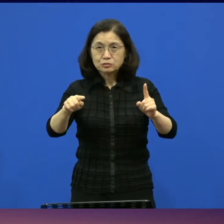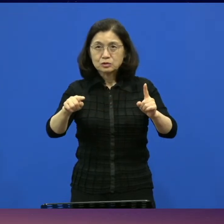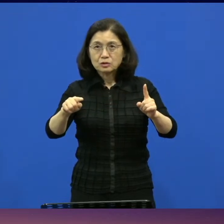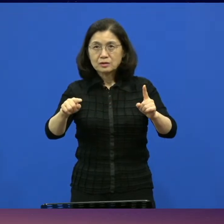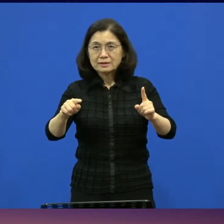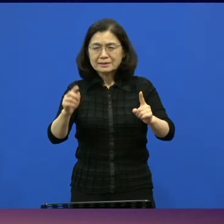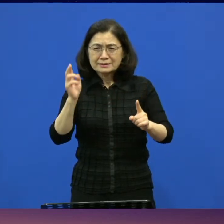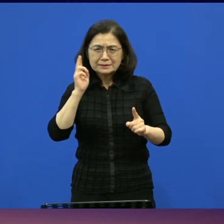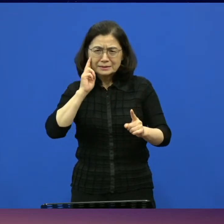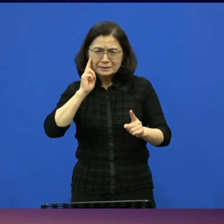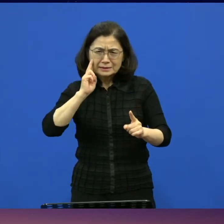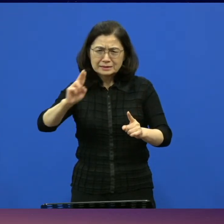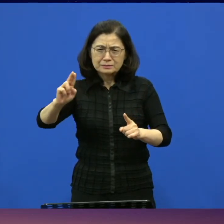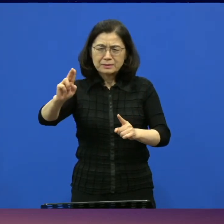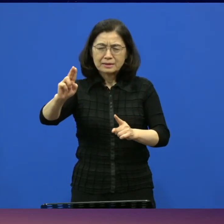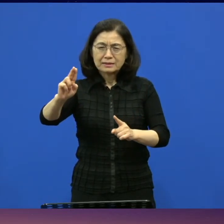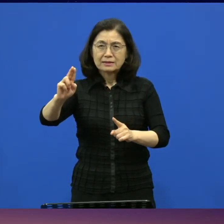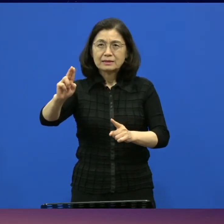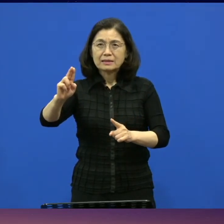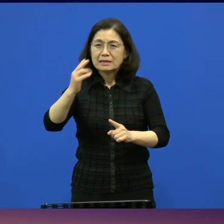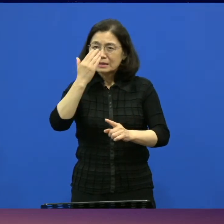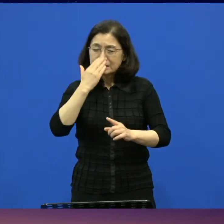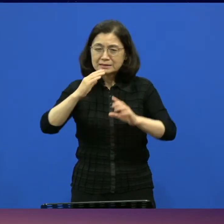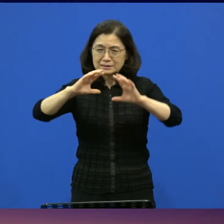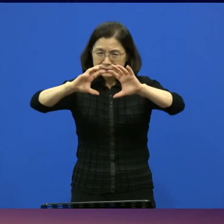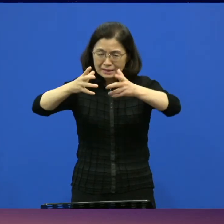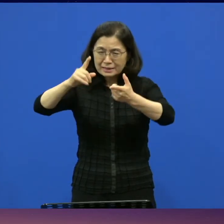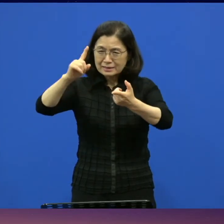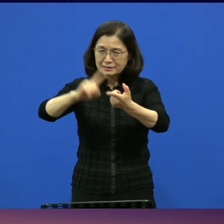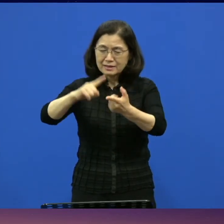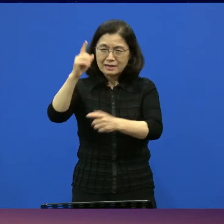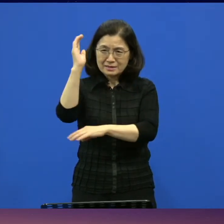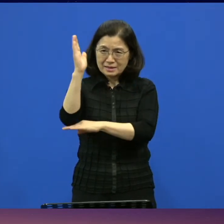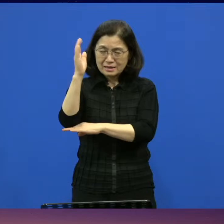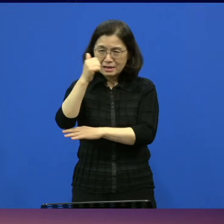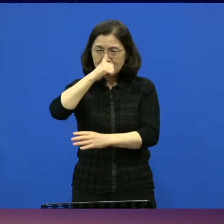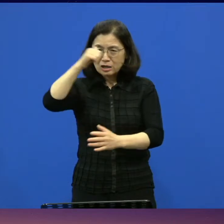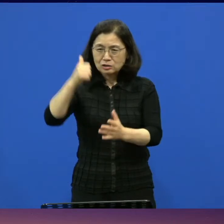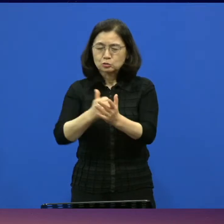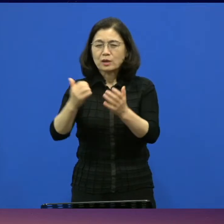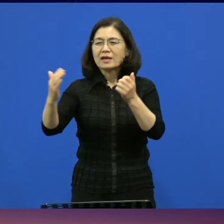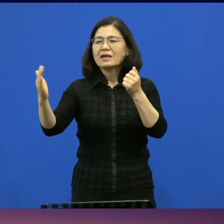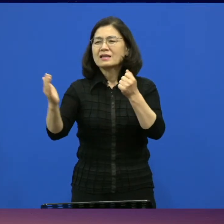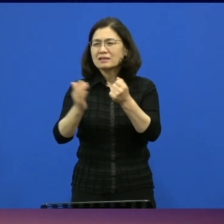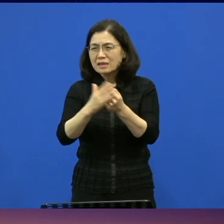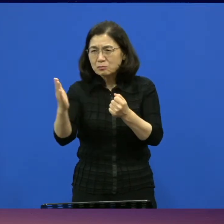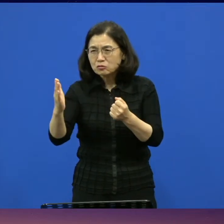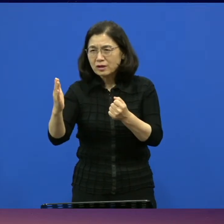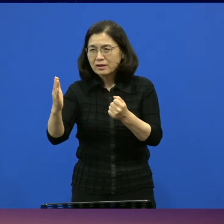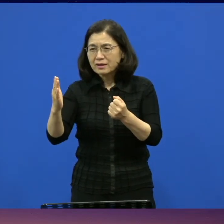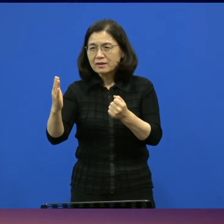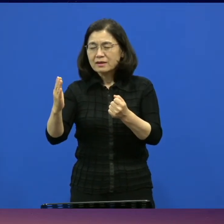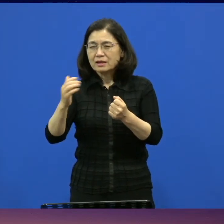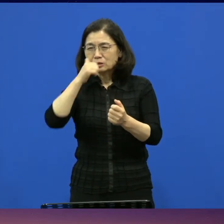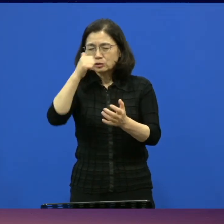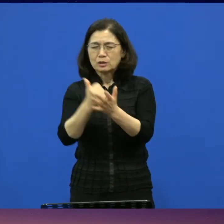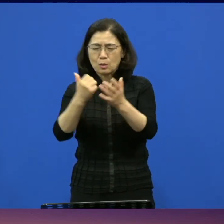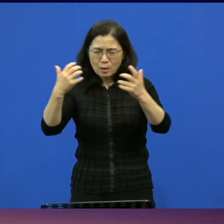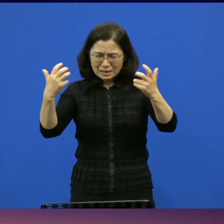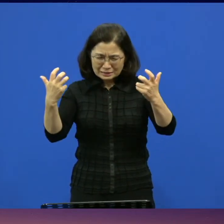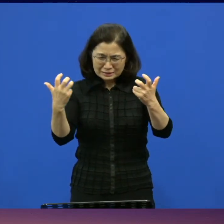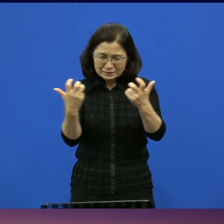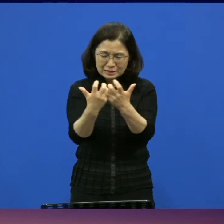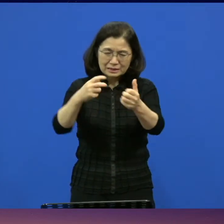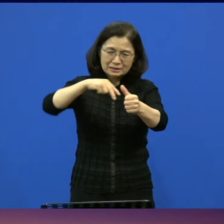많이 나오고요. 이스라엘이 그냥 죄로 인하여 만신창이가 돼 있는 그런 상황을